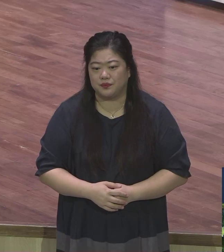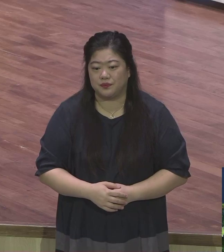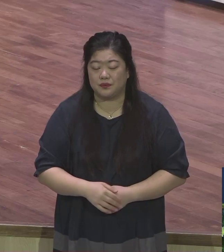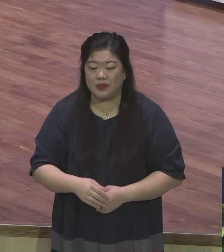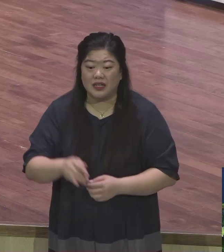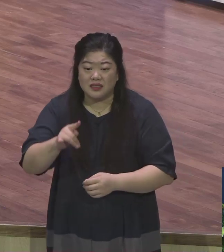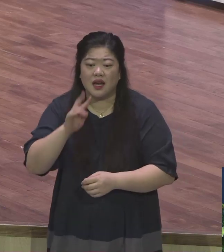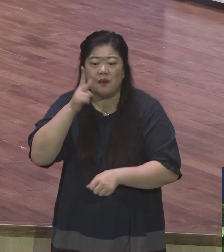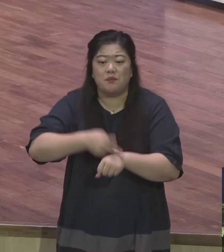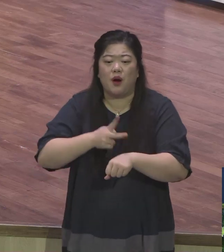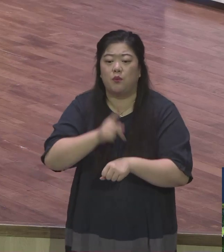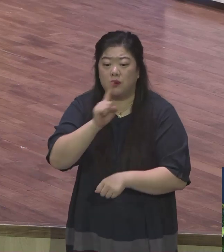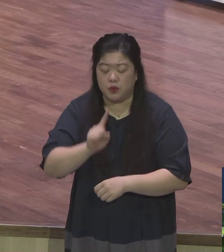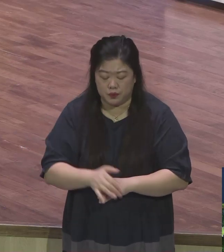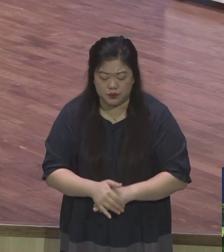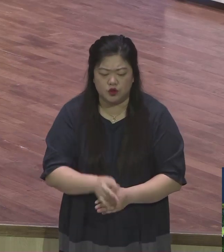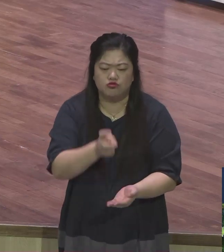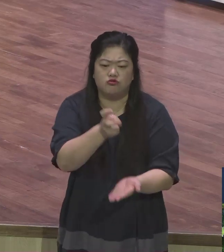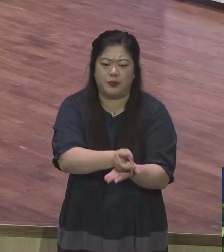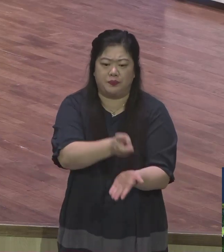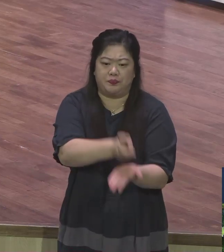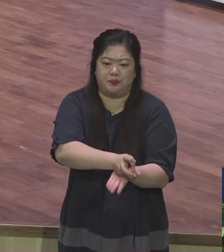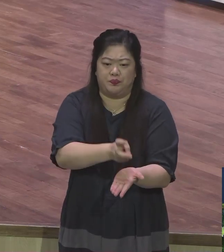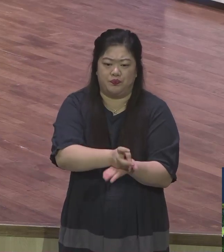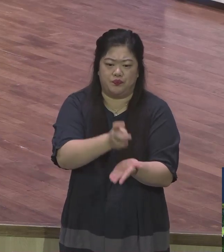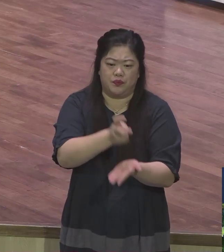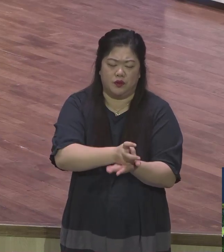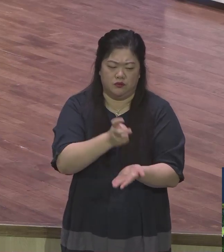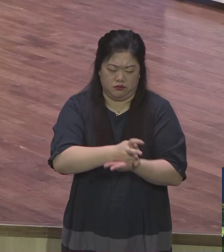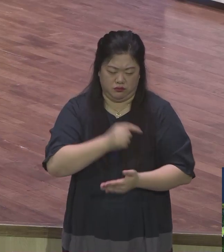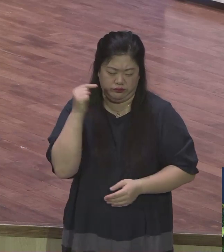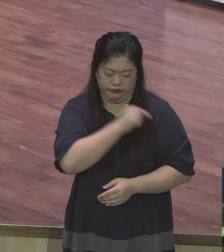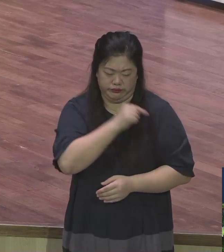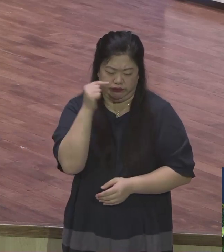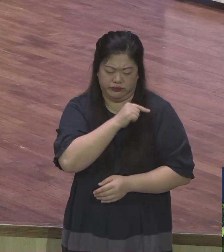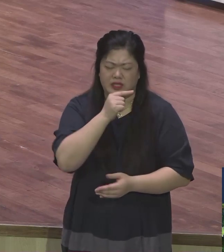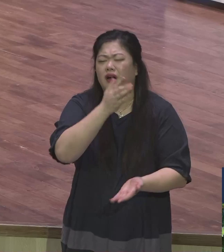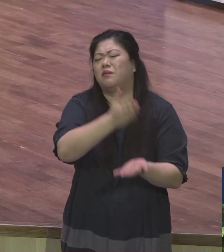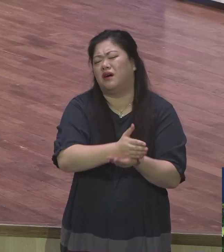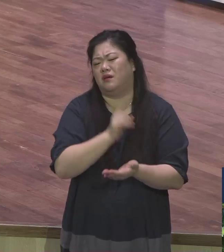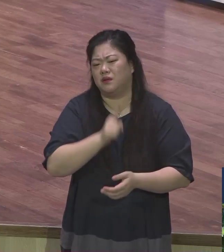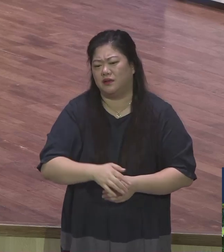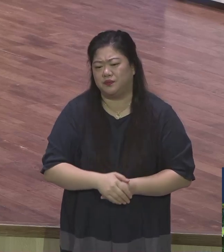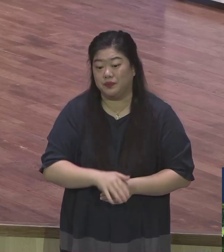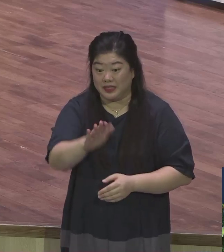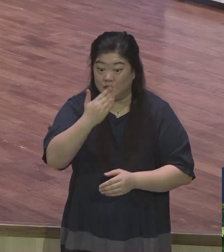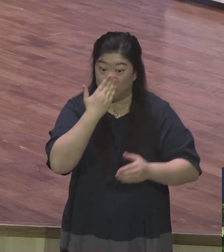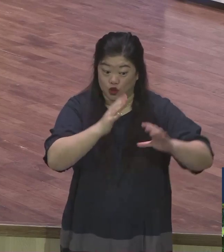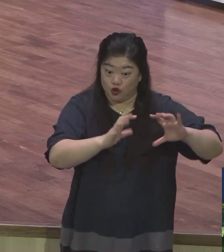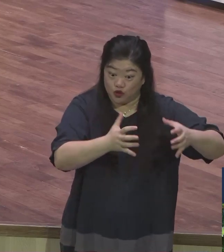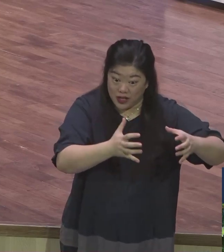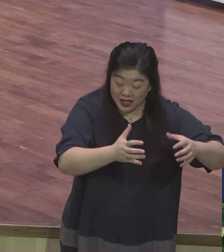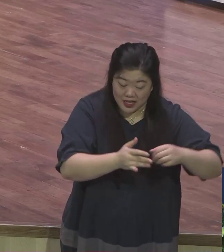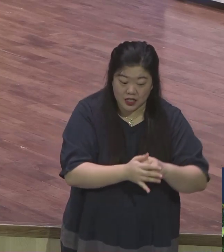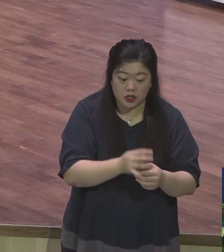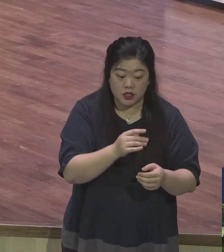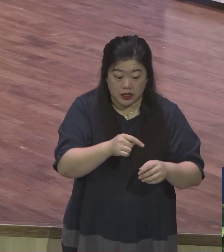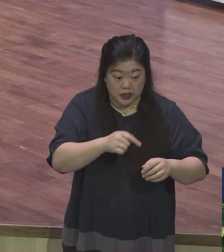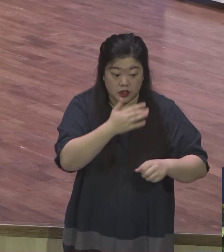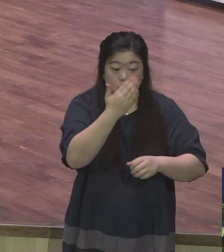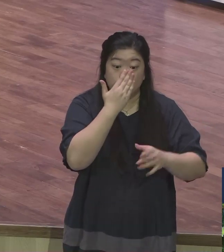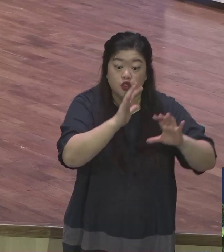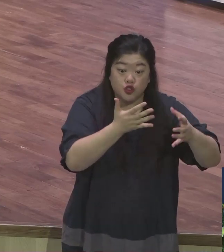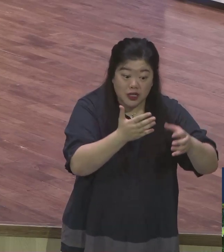털에 갇혀 있으면 안 된다는 겁니다. 유대교가 다 율법이에요. 성경 율법 우리가 읽고 있는 성경 똑같은 거예요.